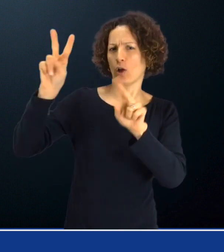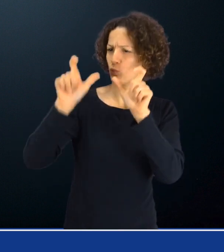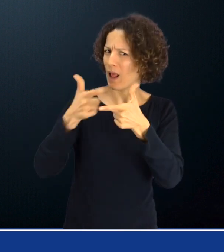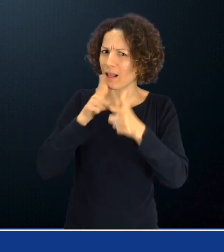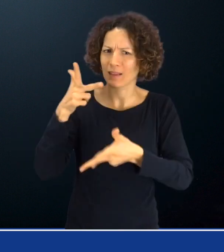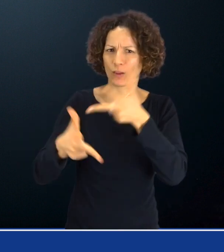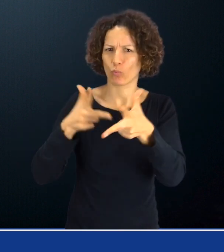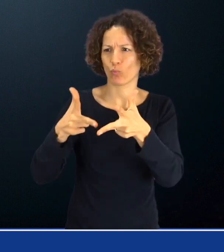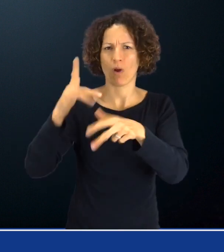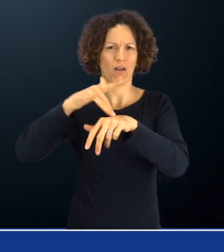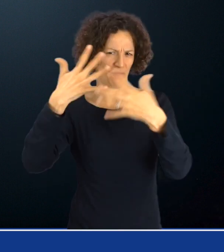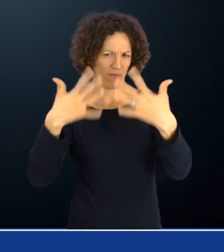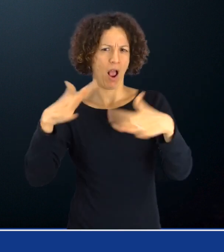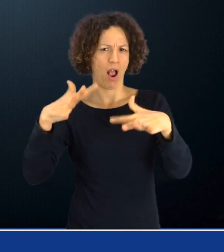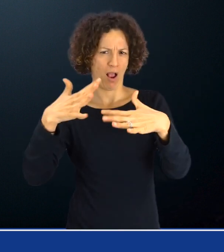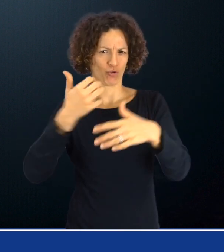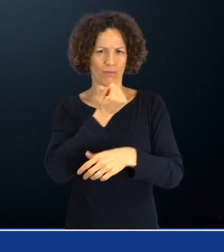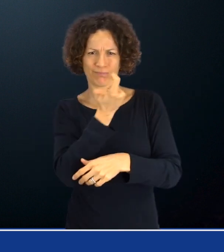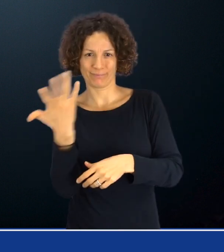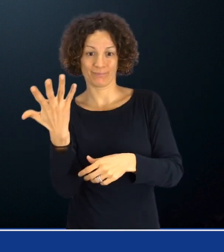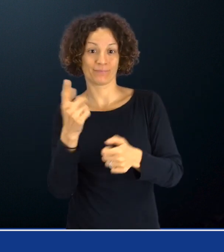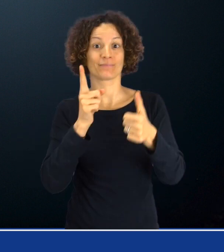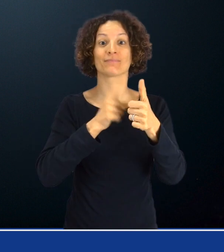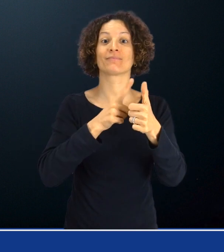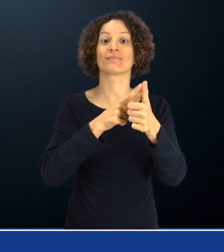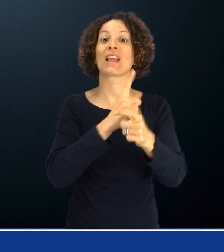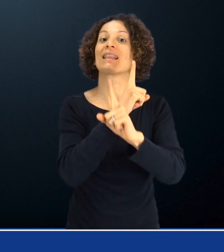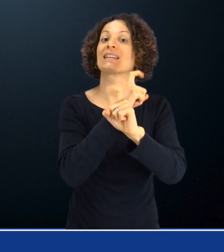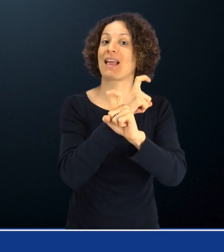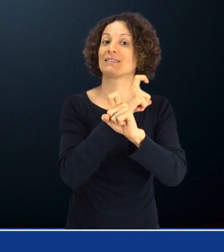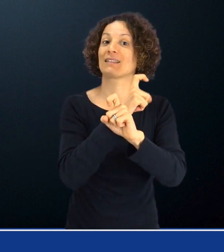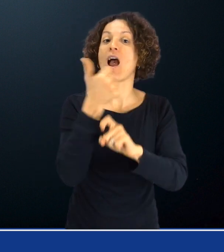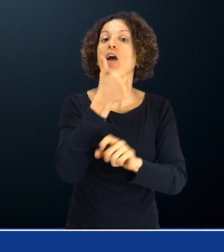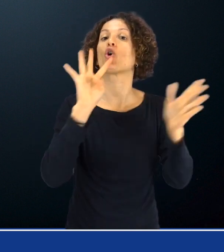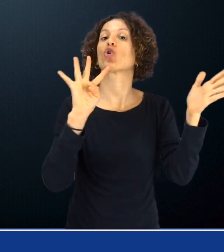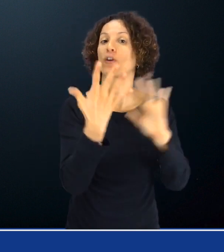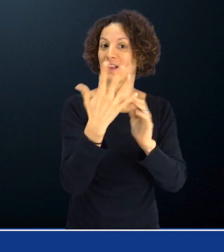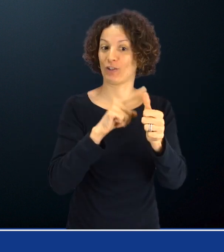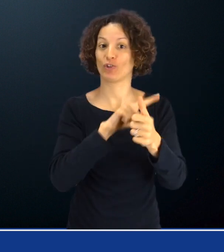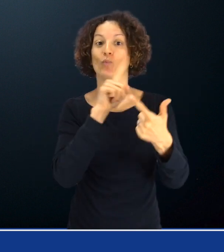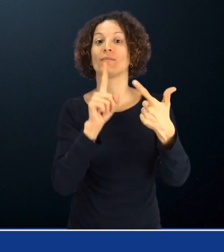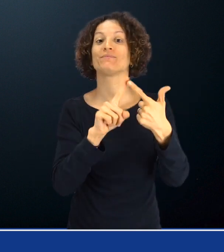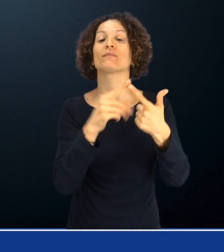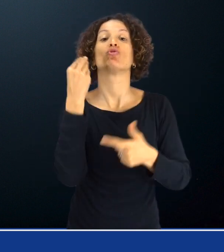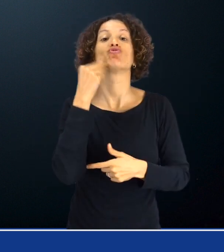convegni nazionali sulla lingua dei segni italiana che si sono tenuti a Trieste nel 1995